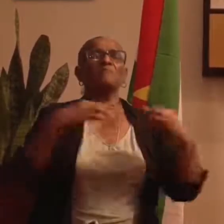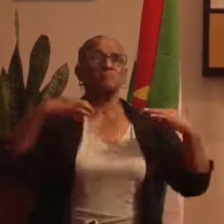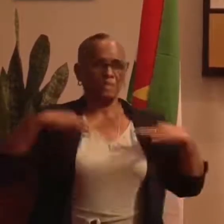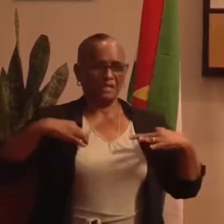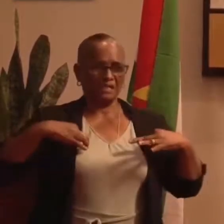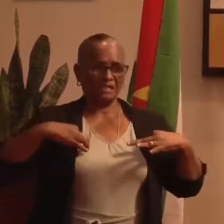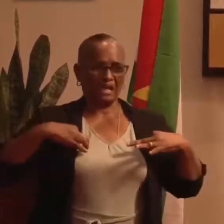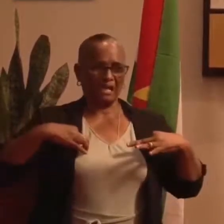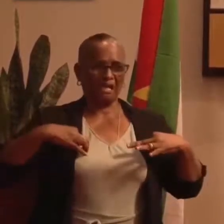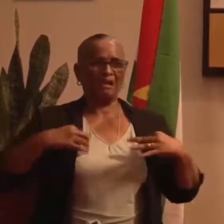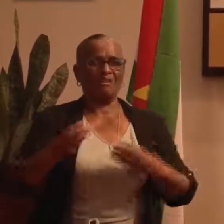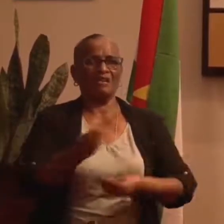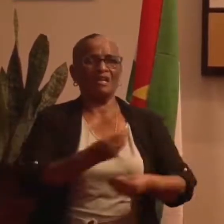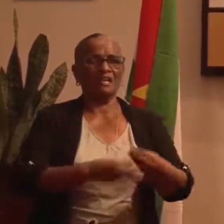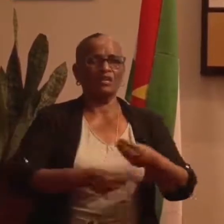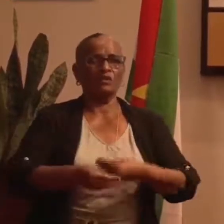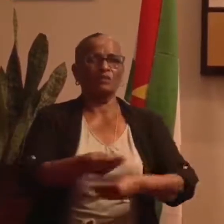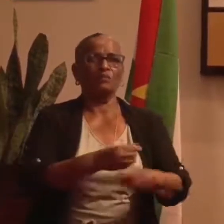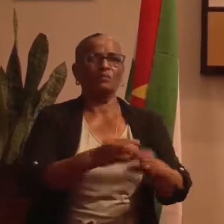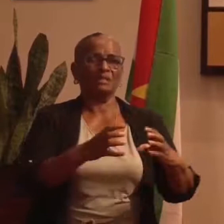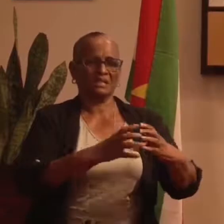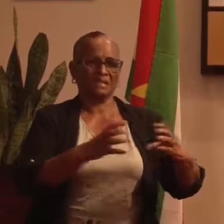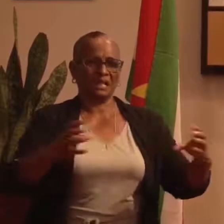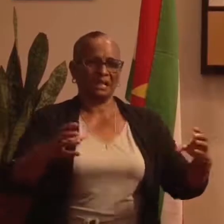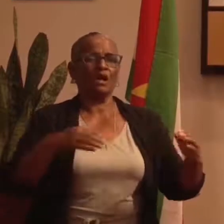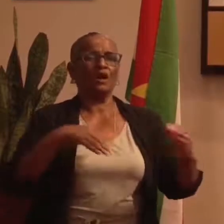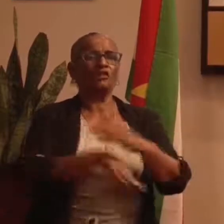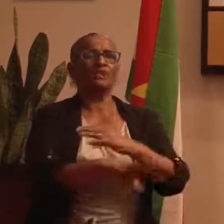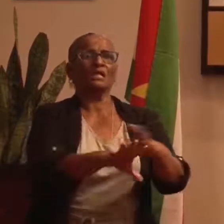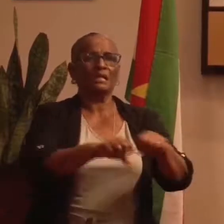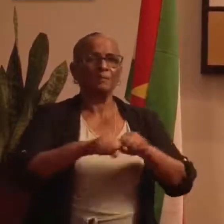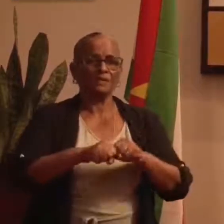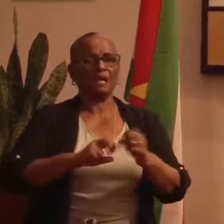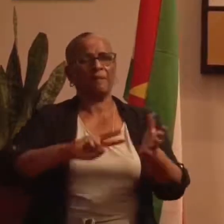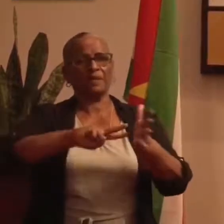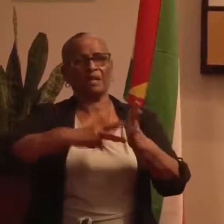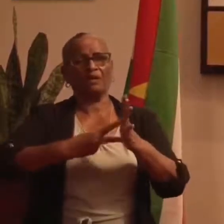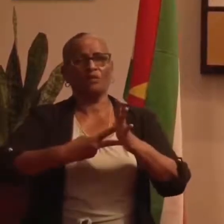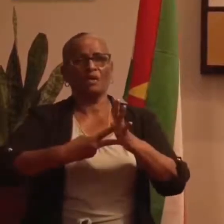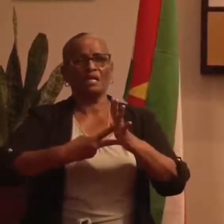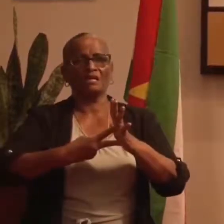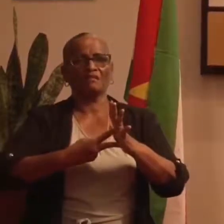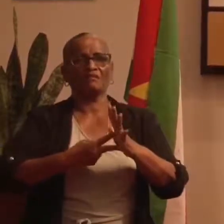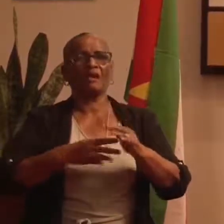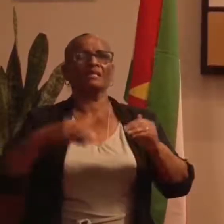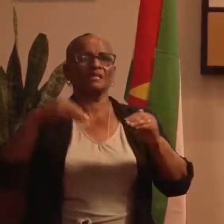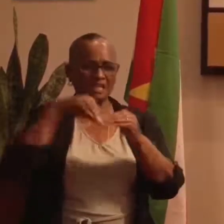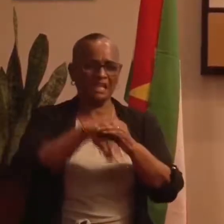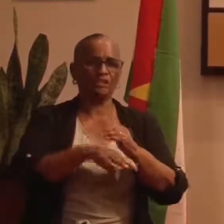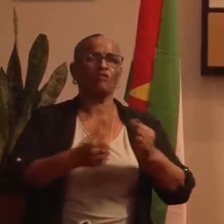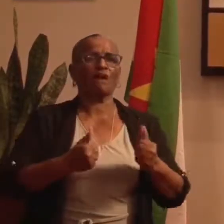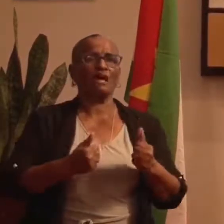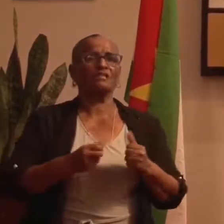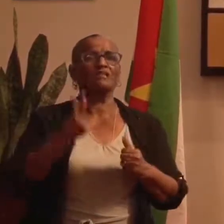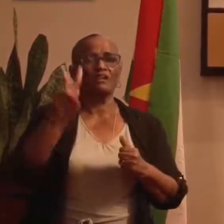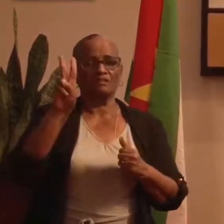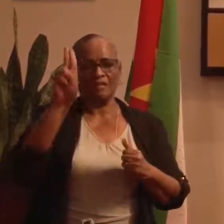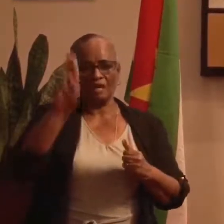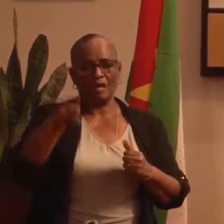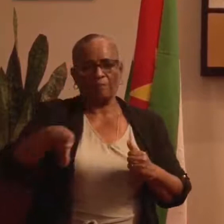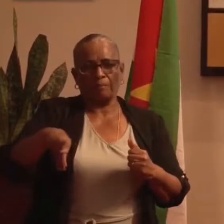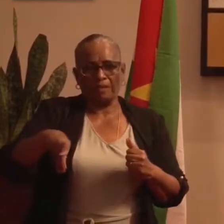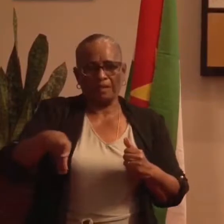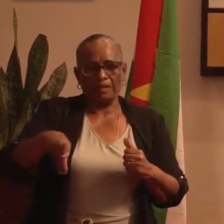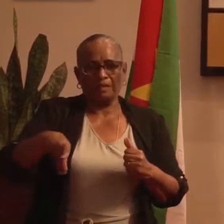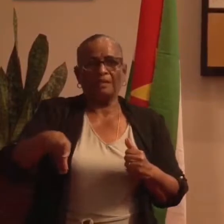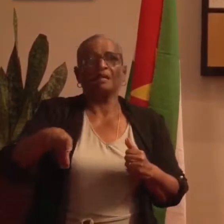ministerie van Economische Zaken, Ondernemerschap en Technologische Innovatie van de VHP.